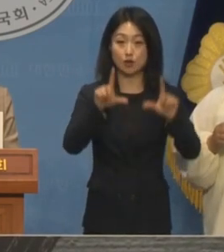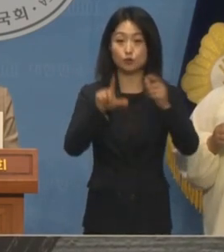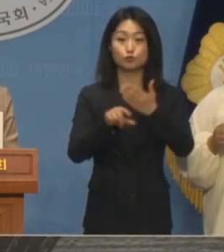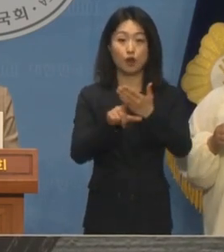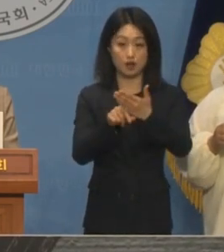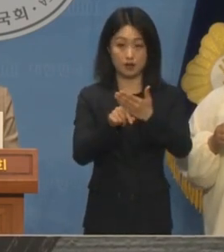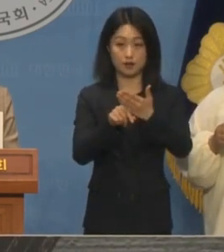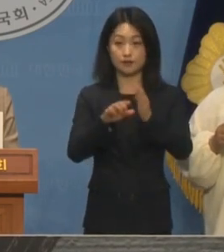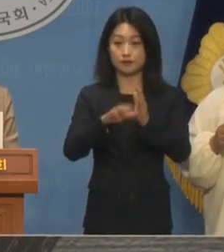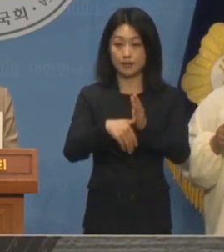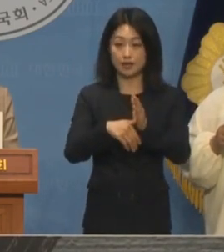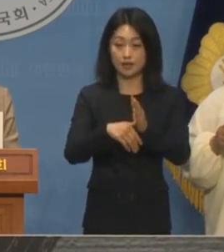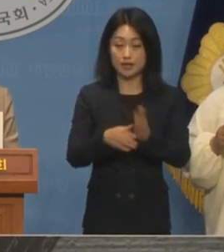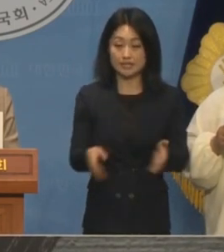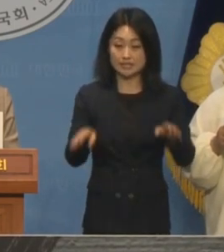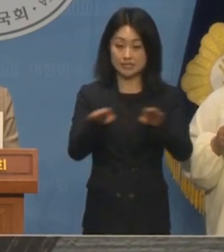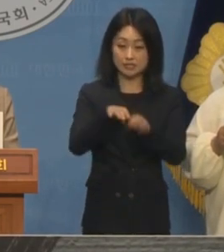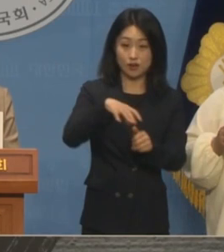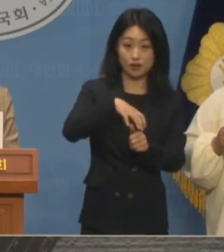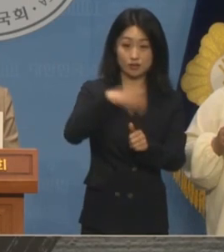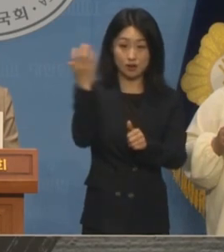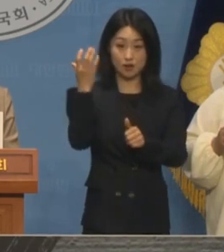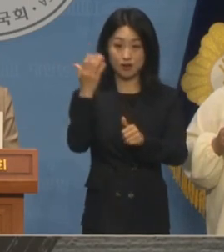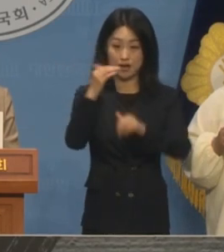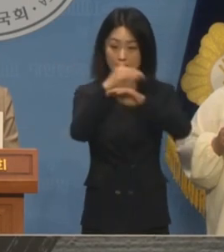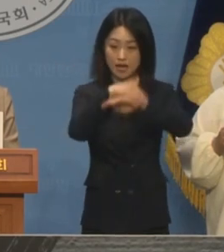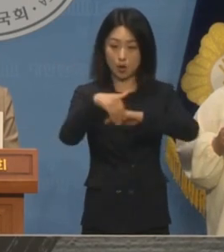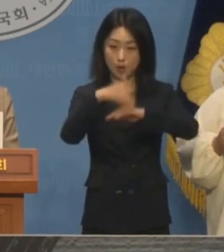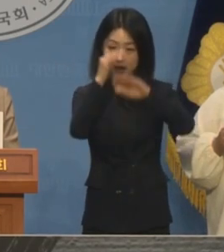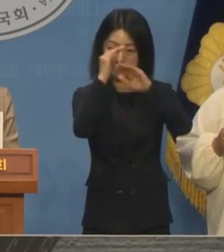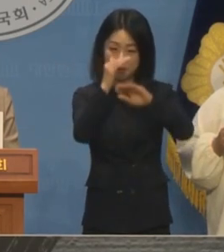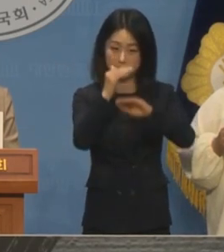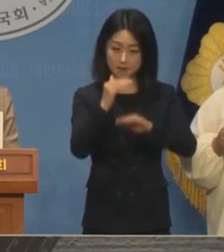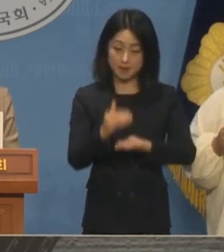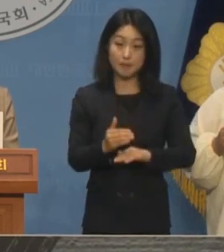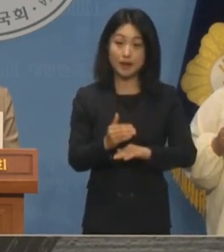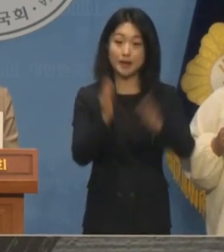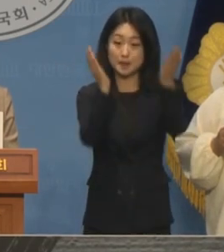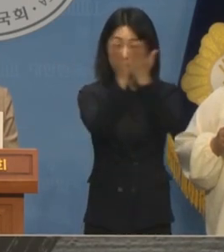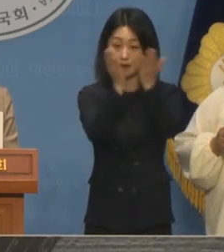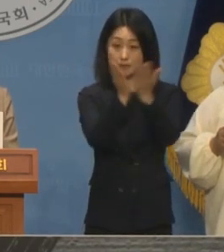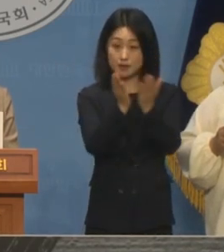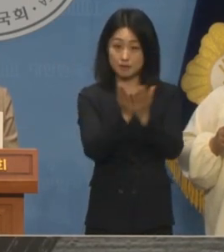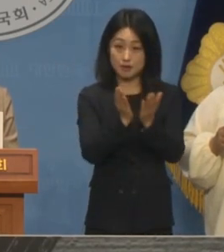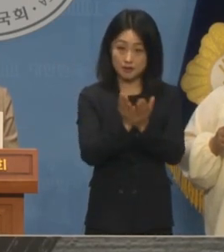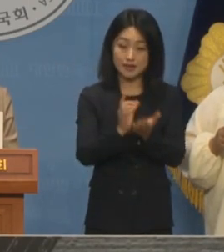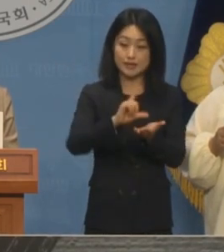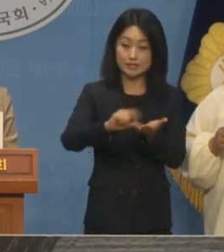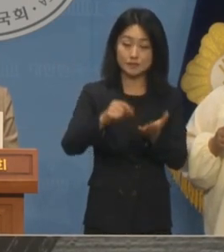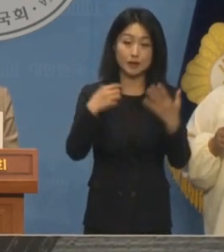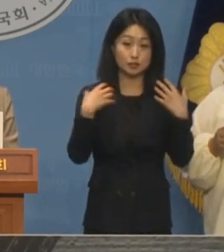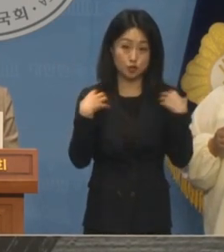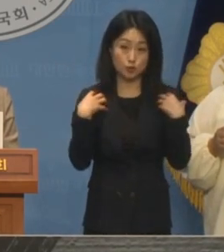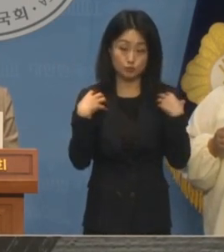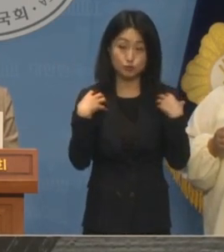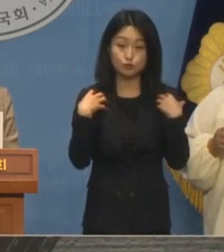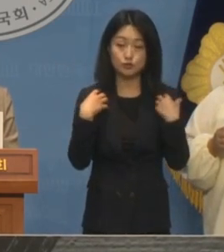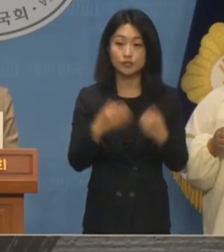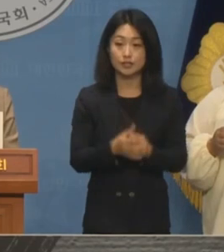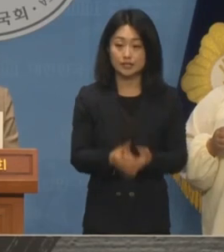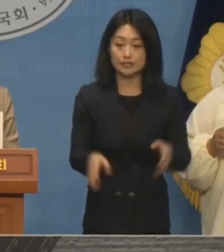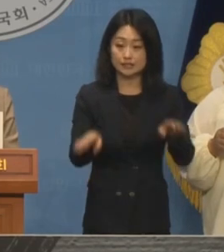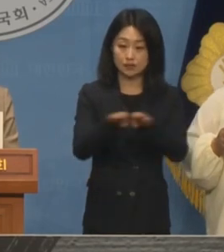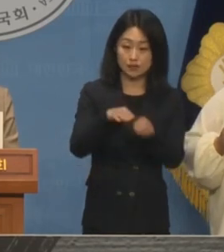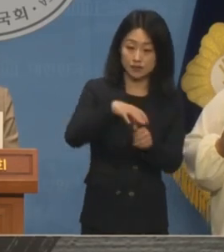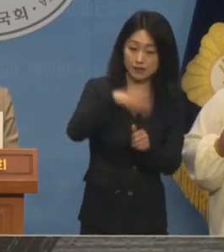9월에는 탈시설 로드맵이 발표되면서 이를 바탕으로 여러 지방자치단체에서 탈시설